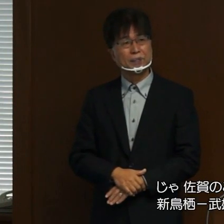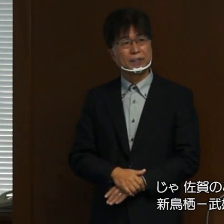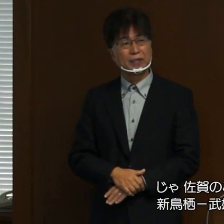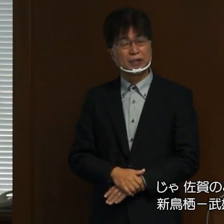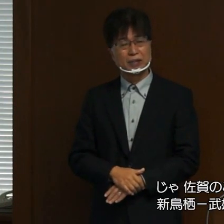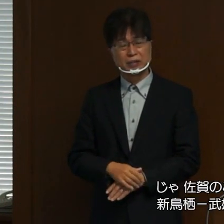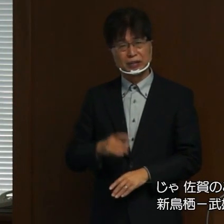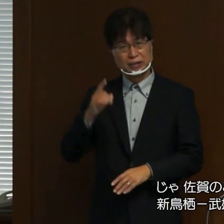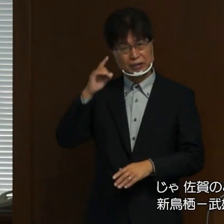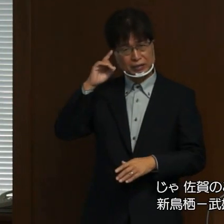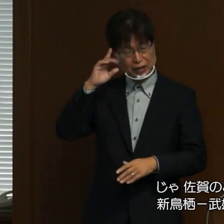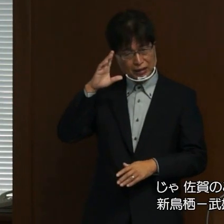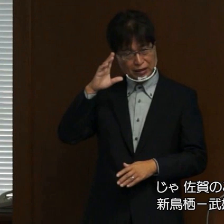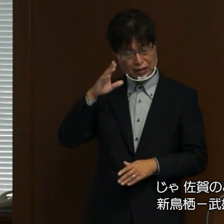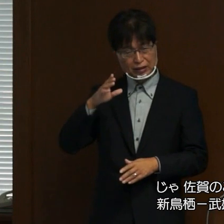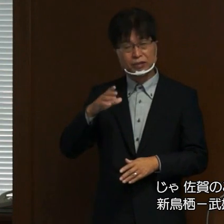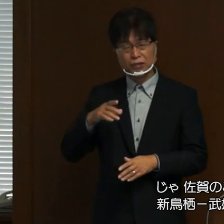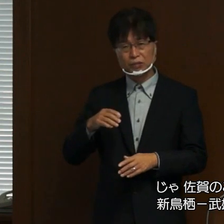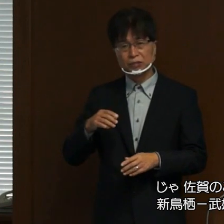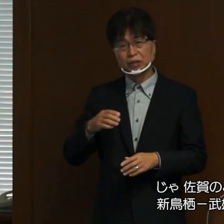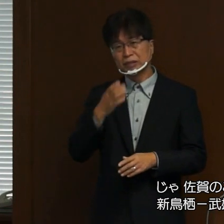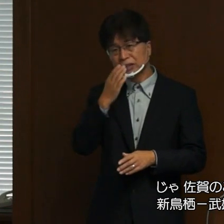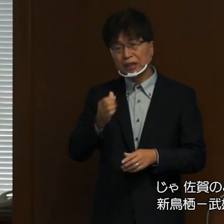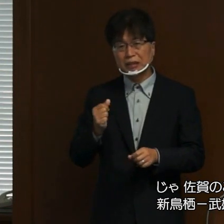じゃあ佐賀のこの区間を、